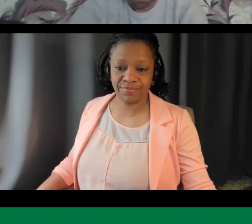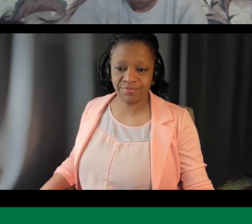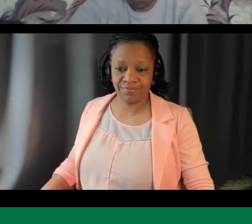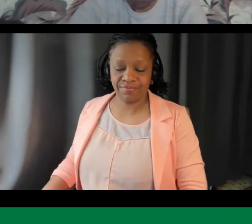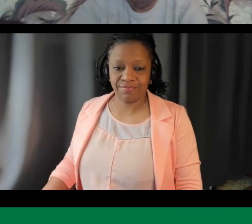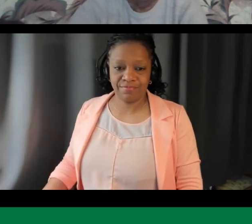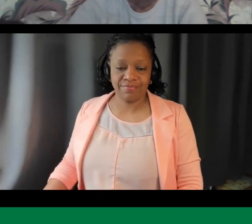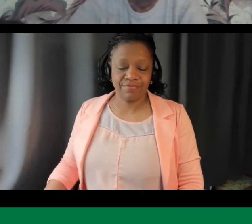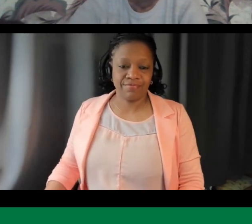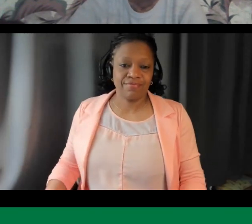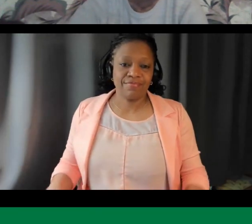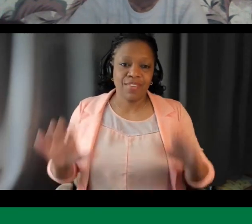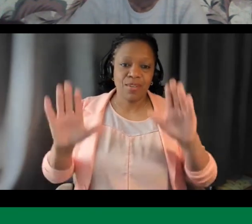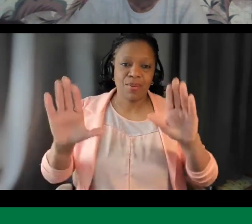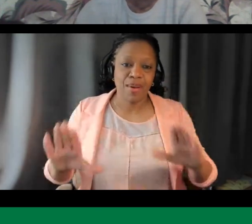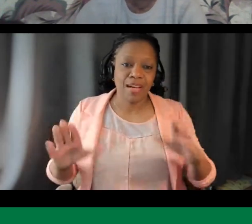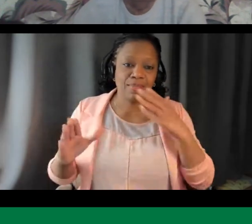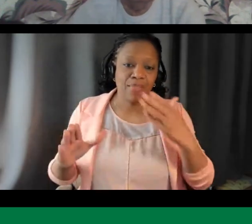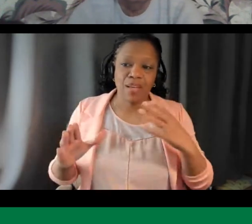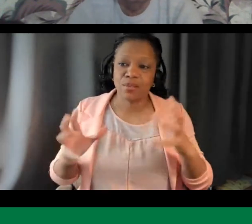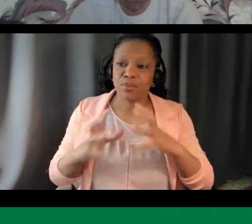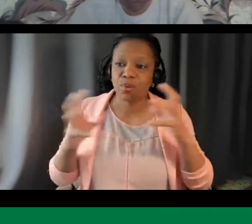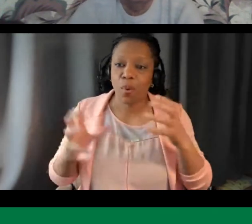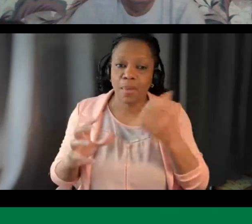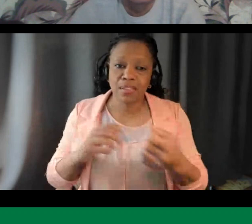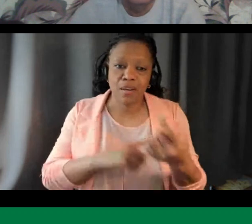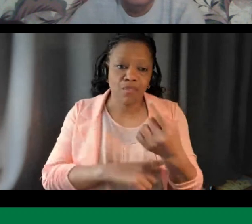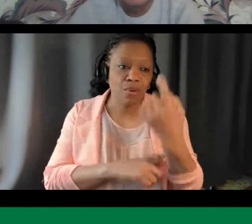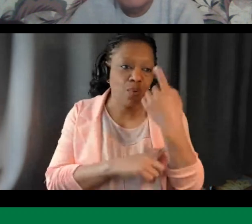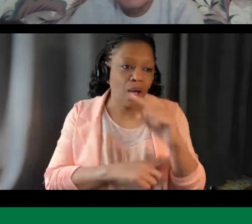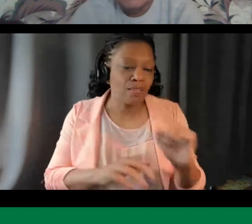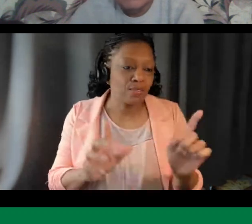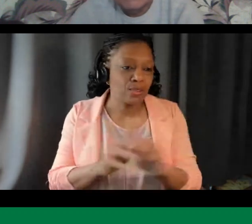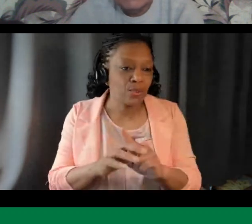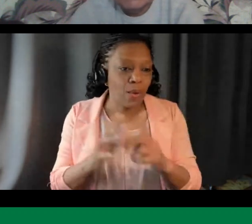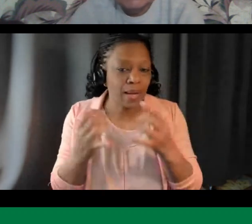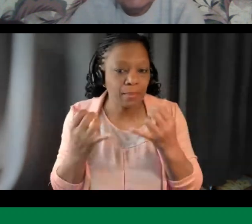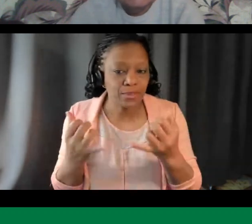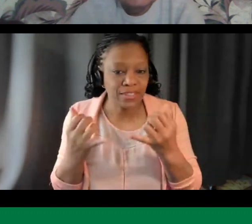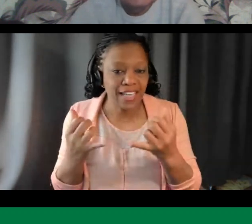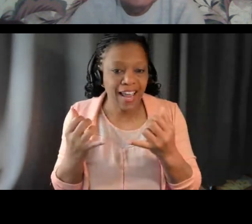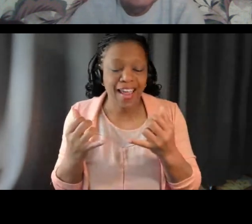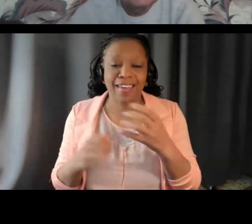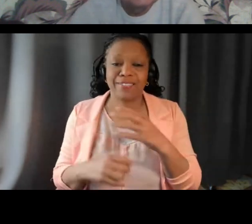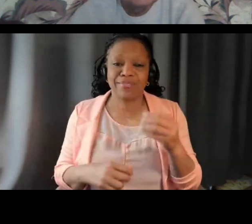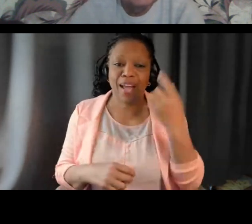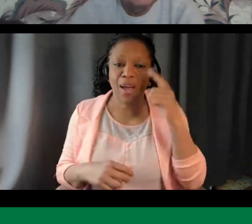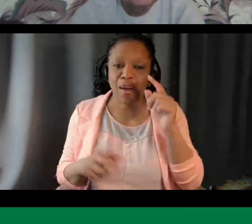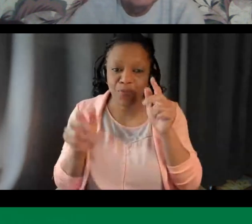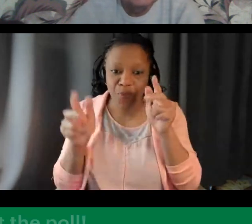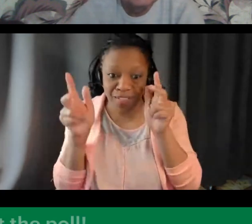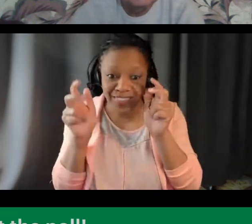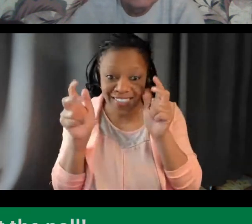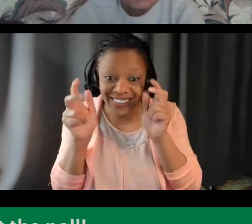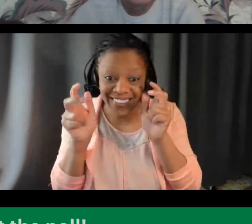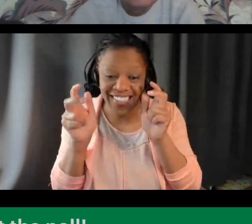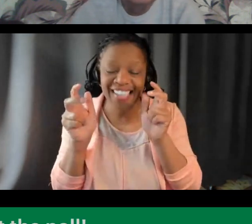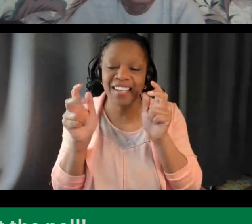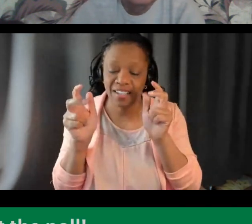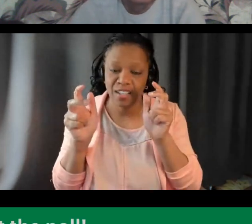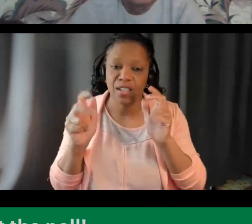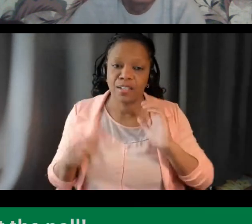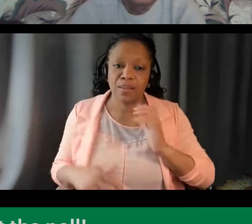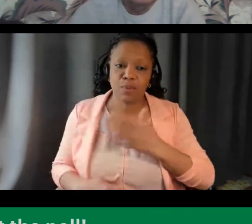Great. Well, thank you so much, everybody, for coming today and for listening. It's been our pleasure to